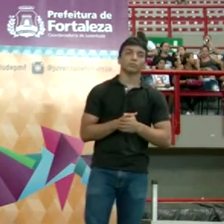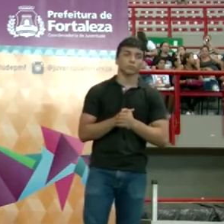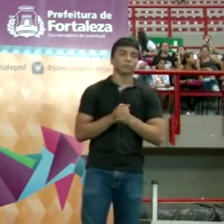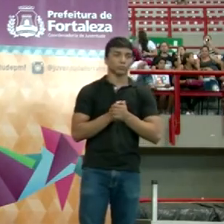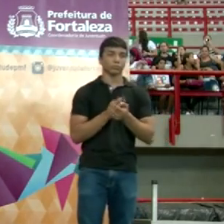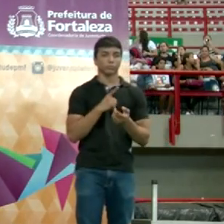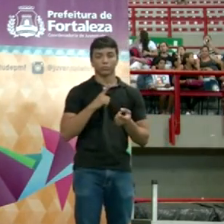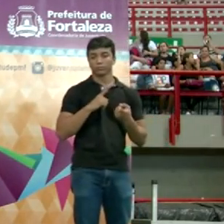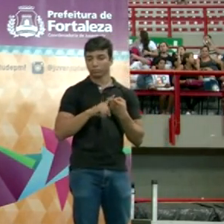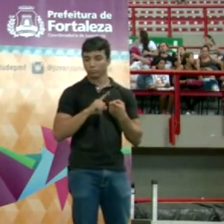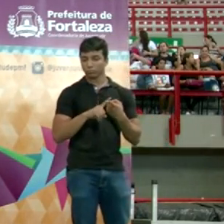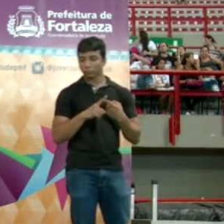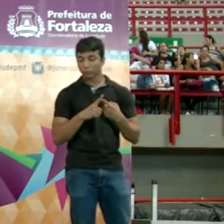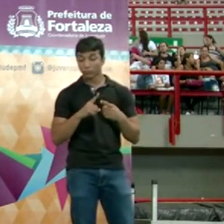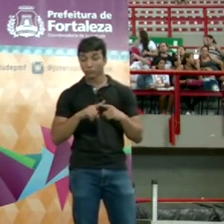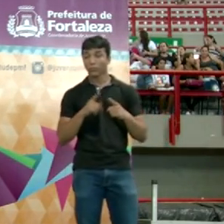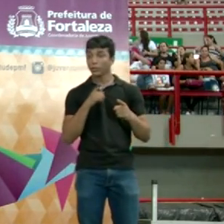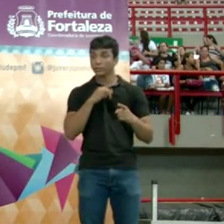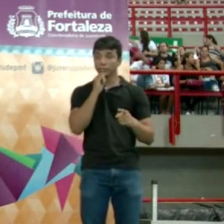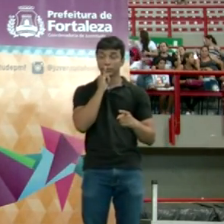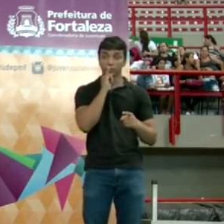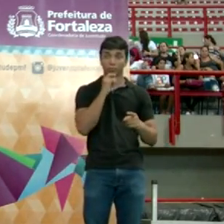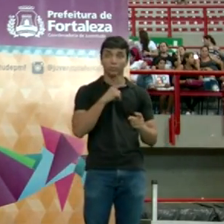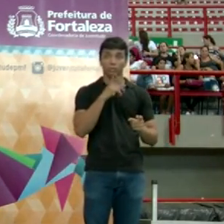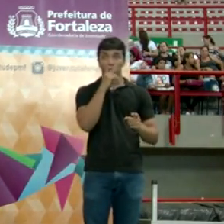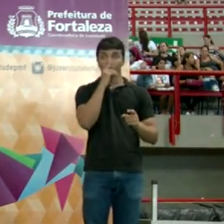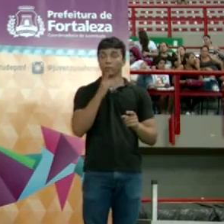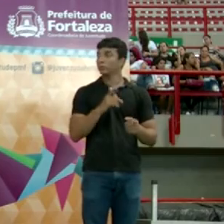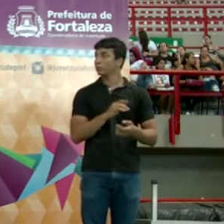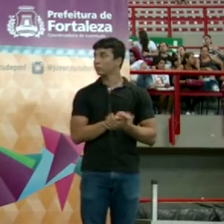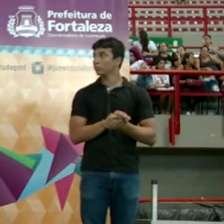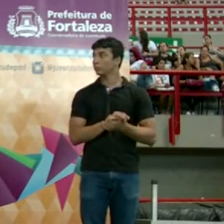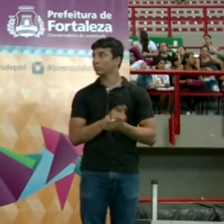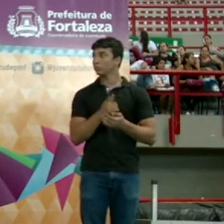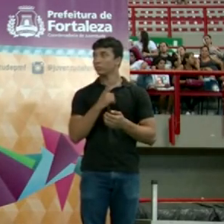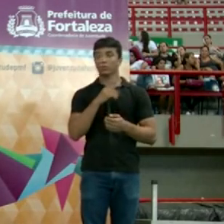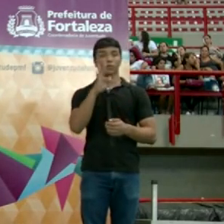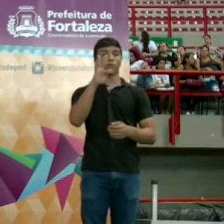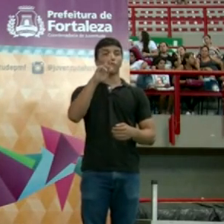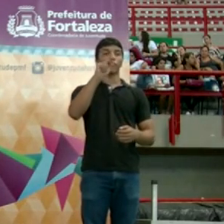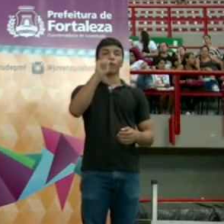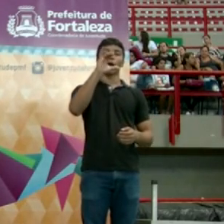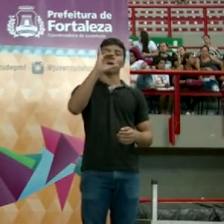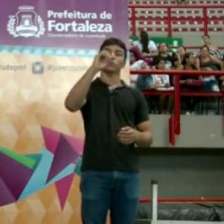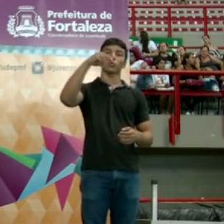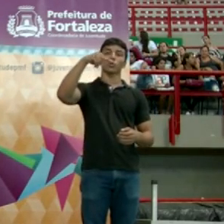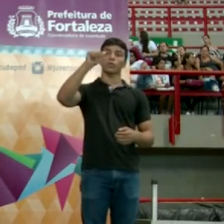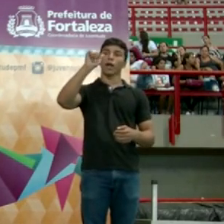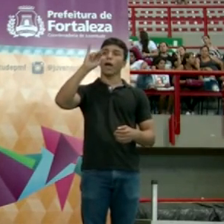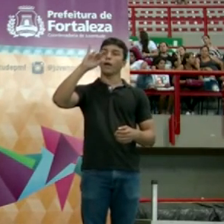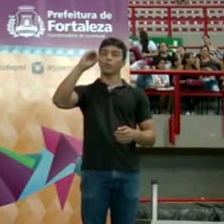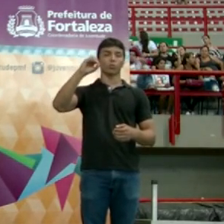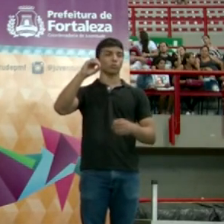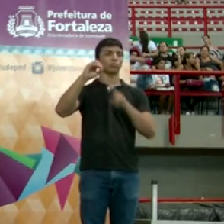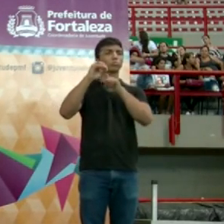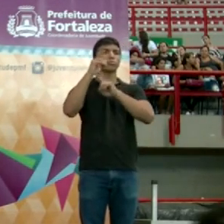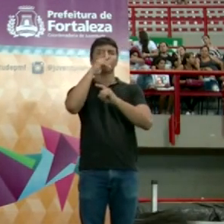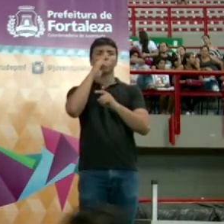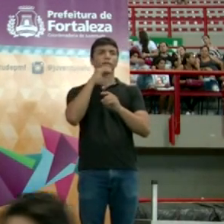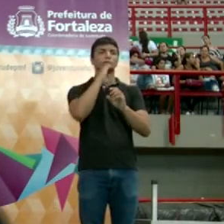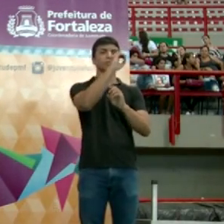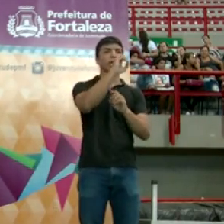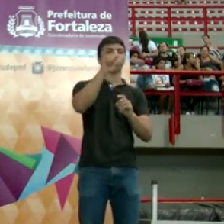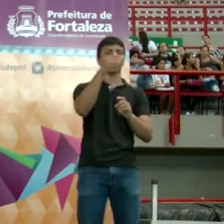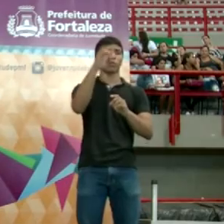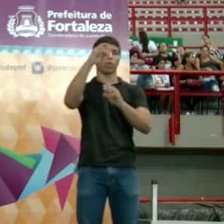Ela perguntou aqui, todo número quebrado, eu vou entender quebrado como número fracionário, né? A gente fala como número quebrado é número o